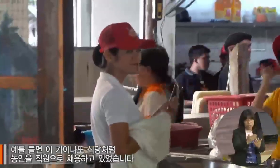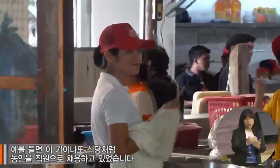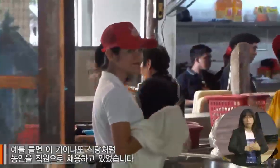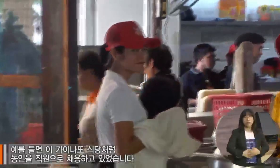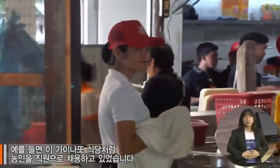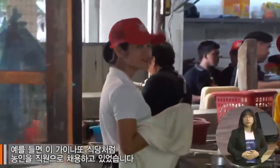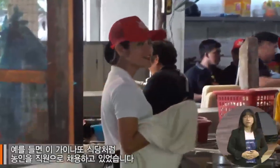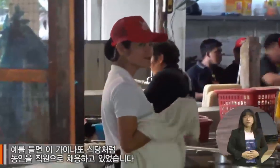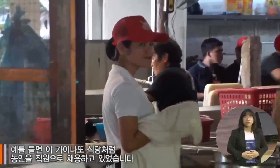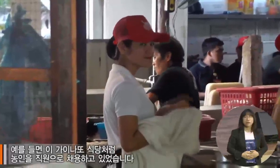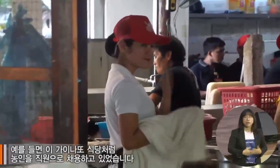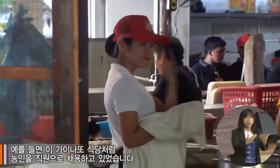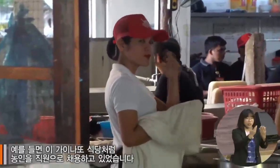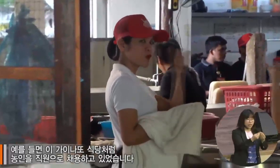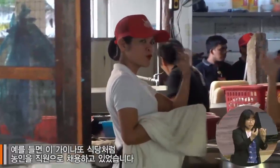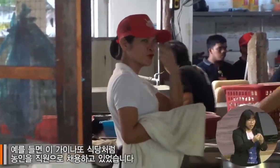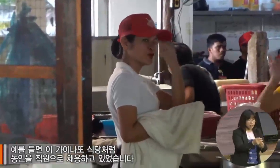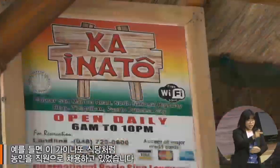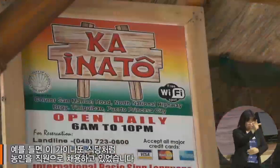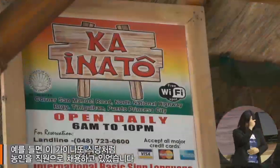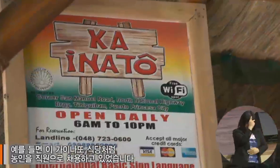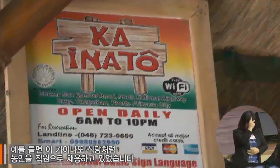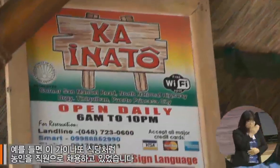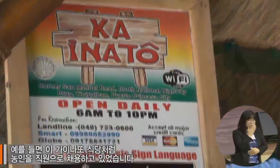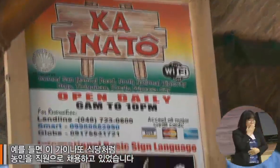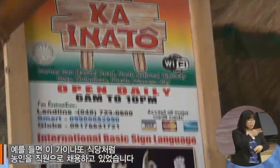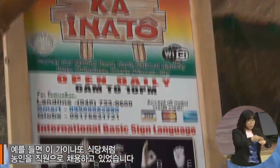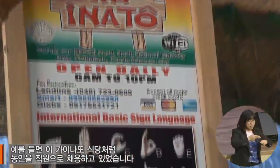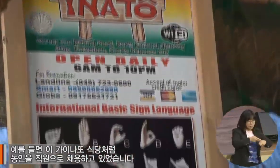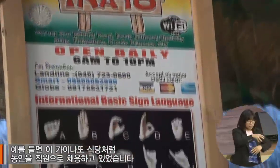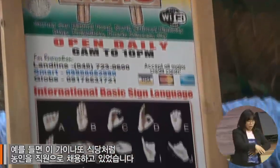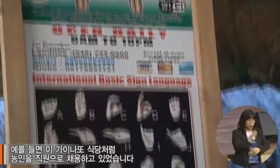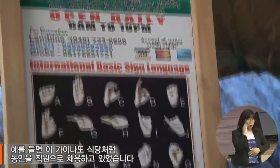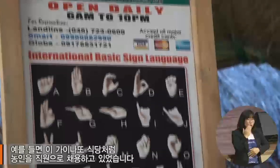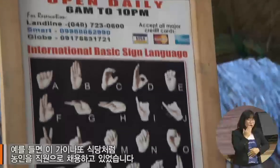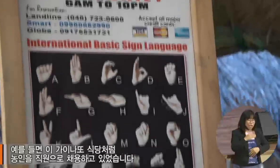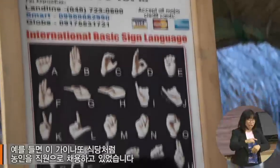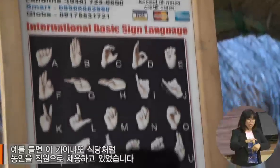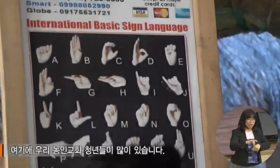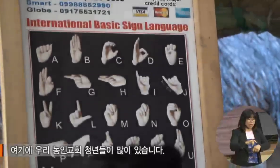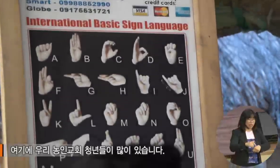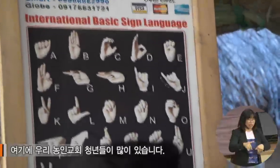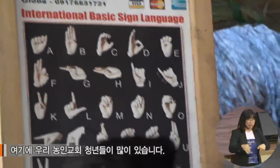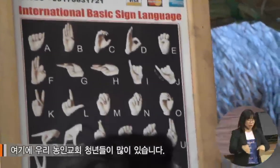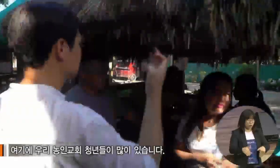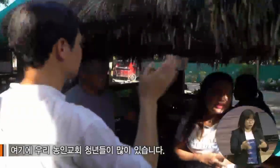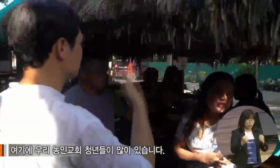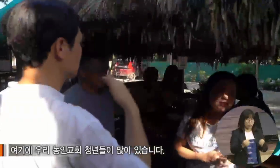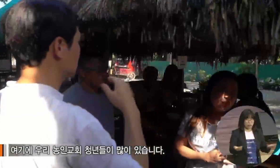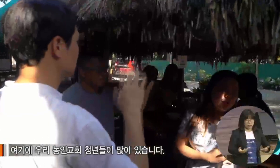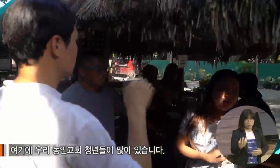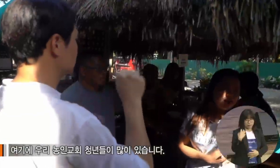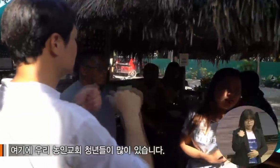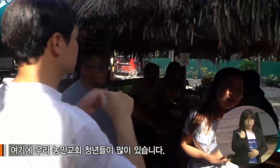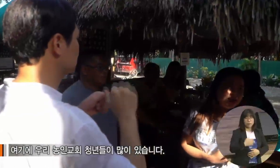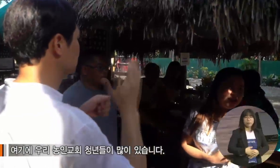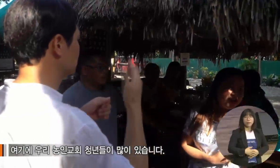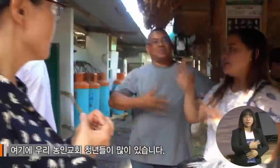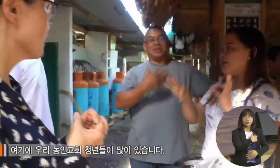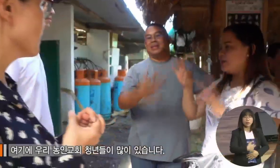예를 들면 이 가이나토 식당처럼 농인을 직원으로 채용하고 있었습니다. 여기에 우리 농인교회 청년들이